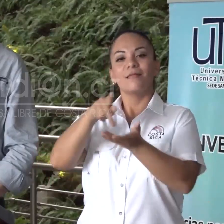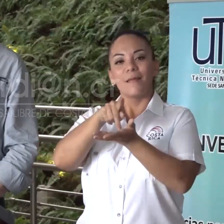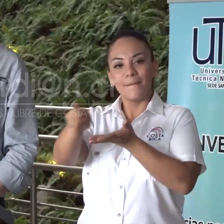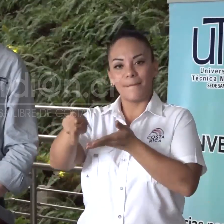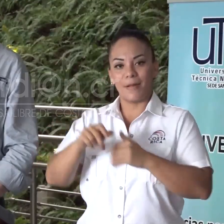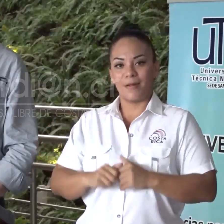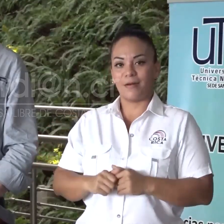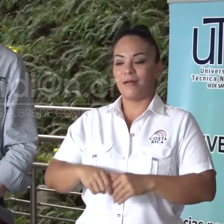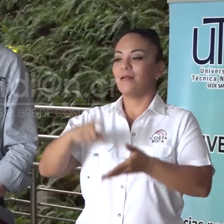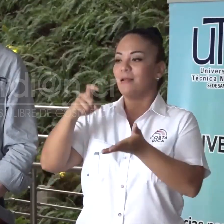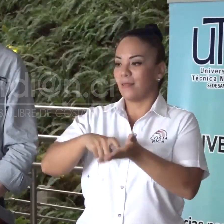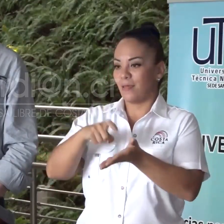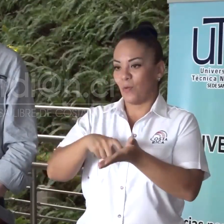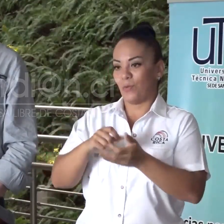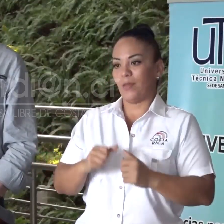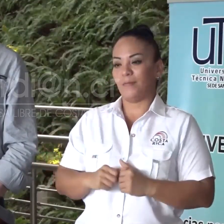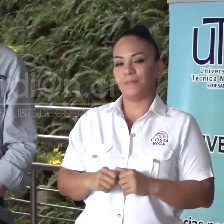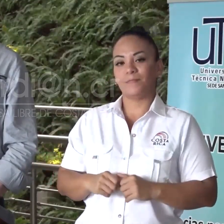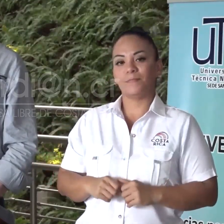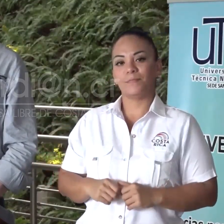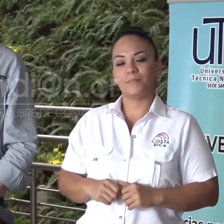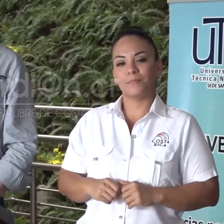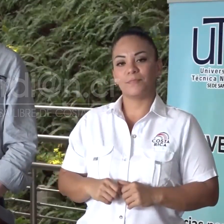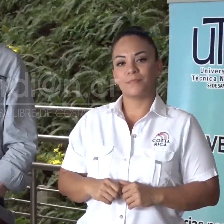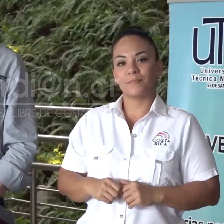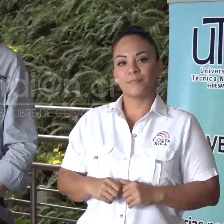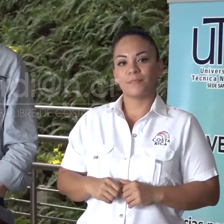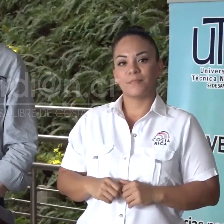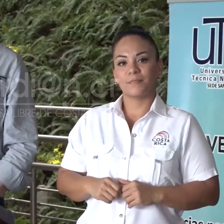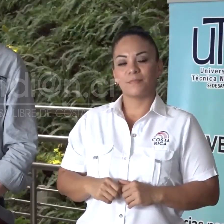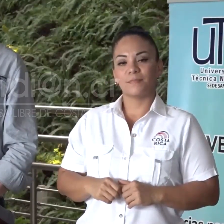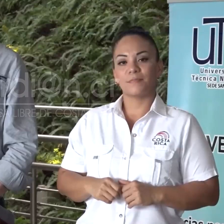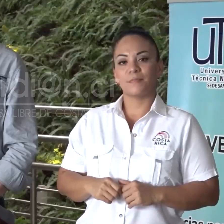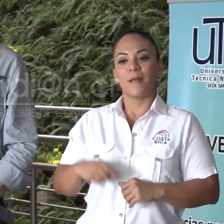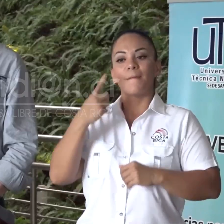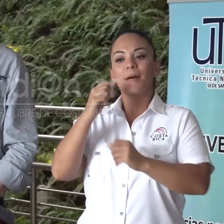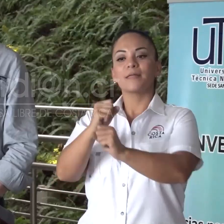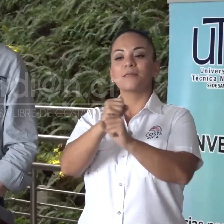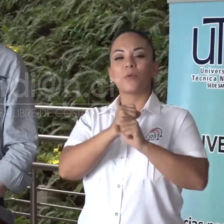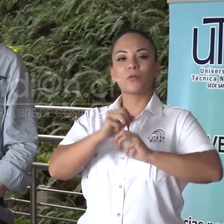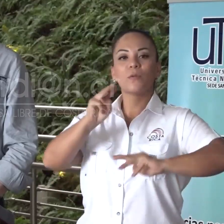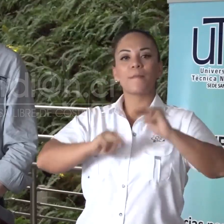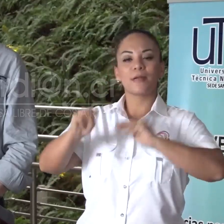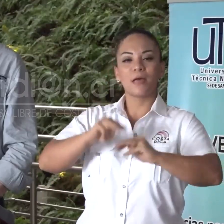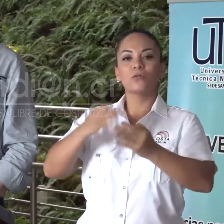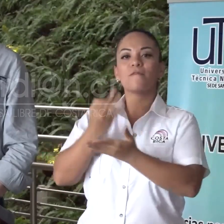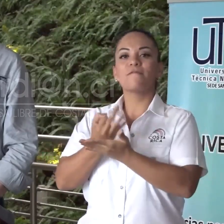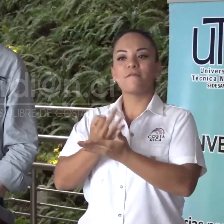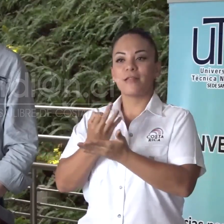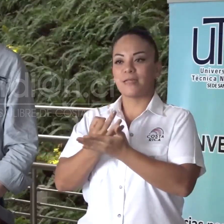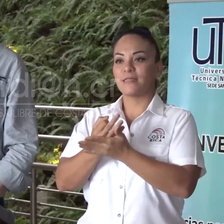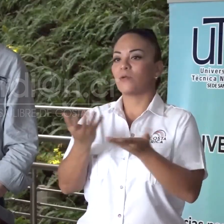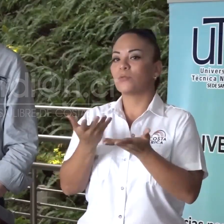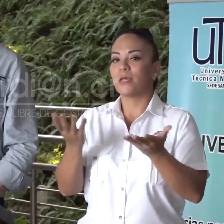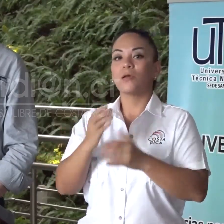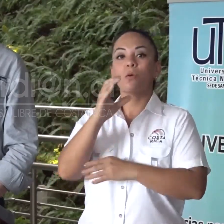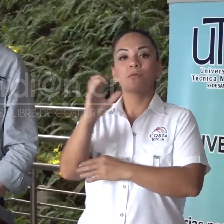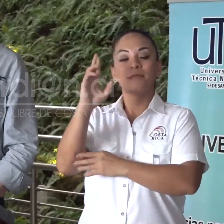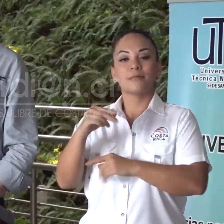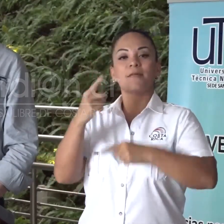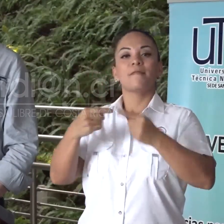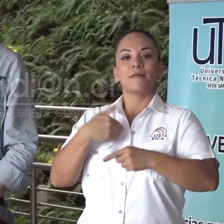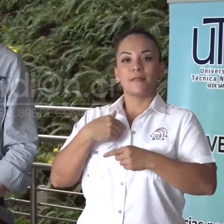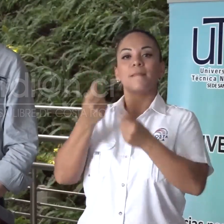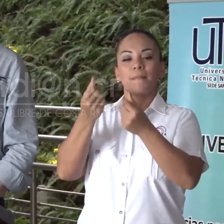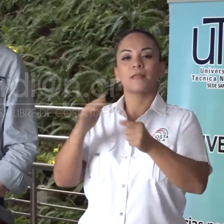pagar la deuda, de asegurarle a los mercados financieros que Costa Rica va a tener el